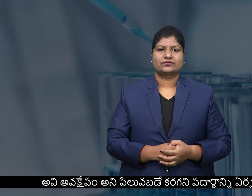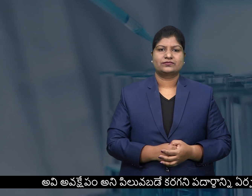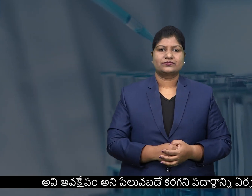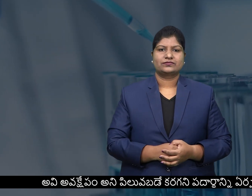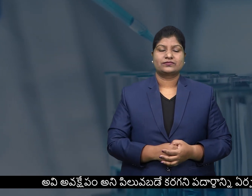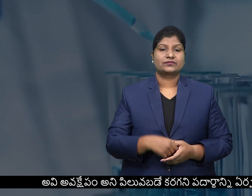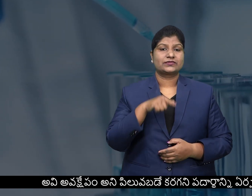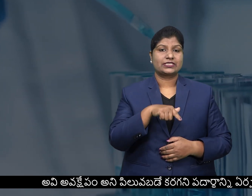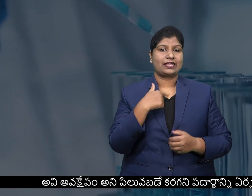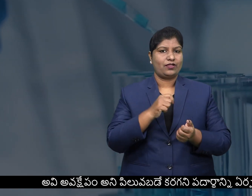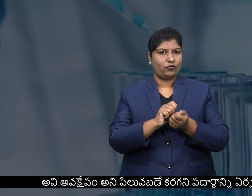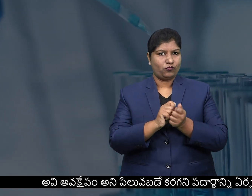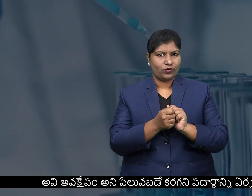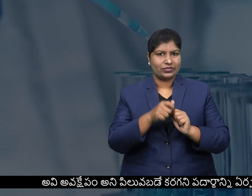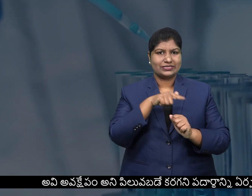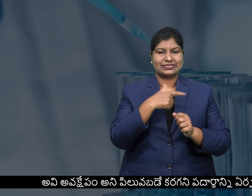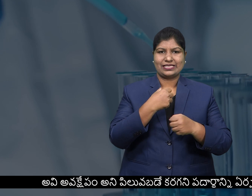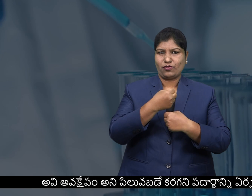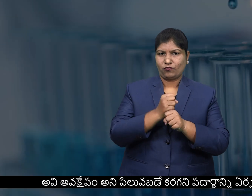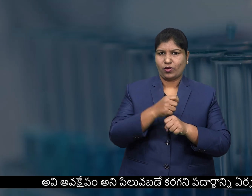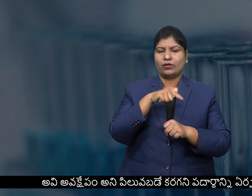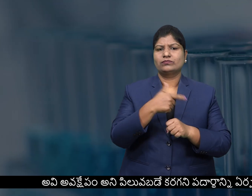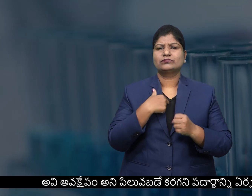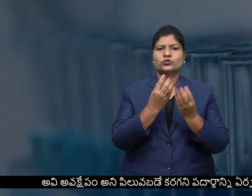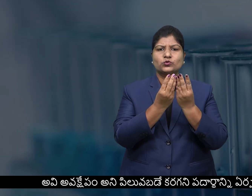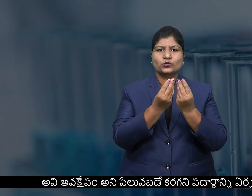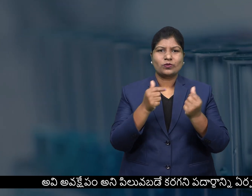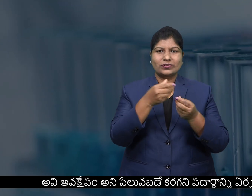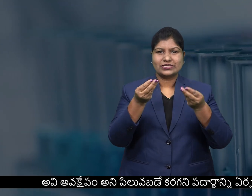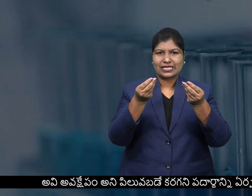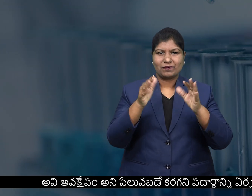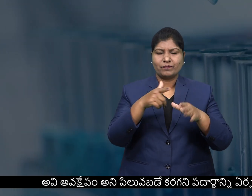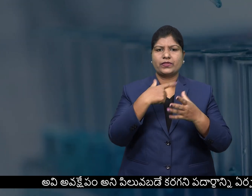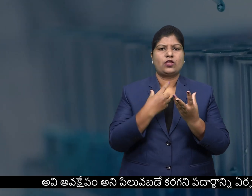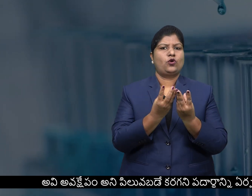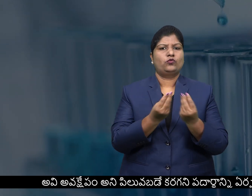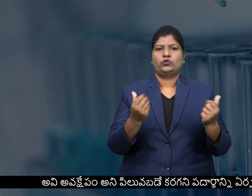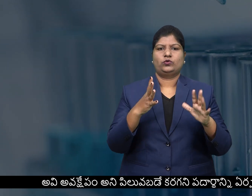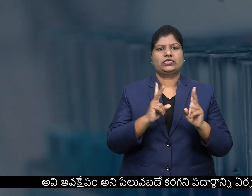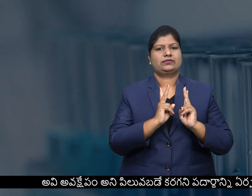అవి అవక్షేపం అని పిలువబడే కరగని పదార్థాన్ని ఏర్పరుస్తాయి.